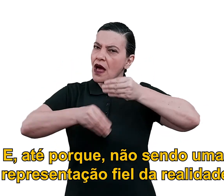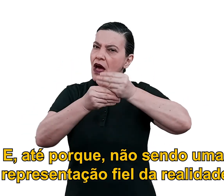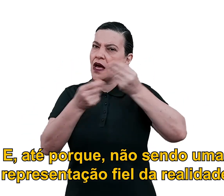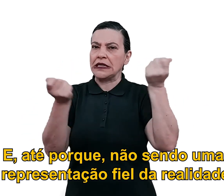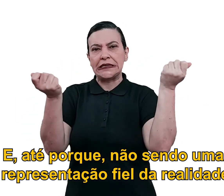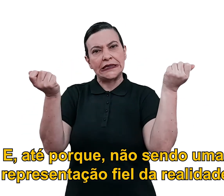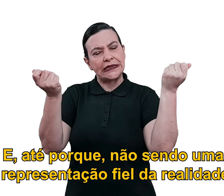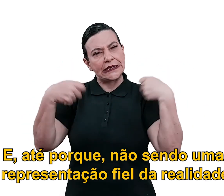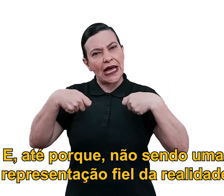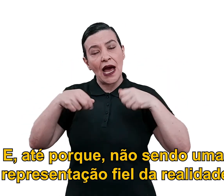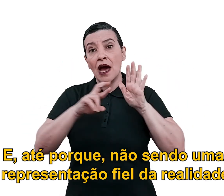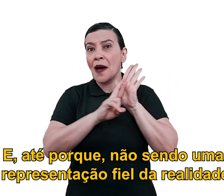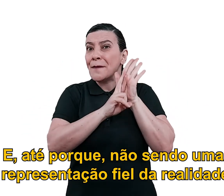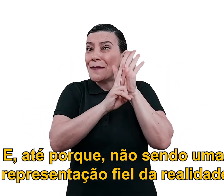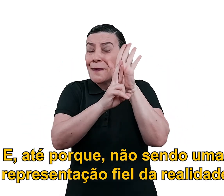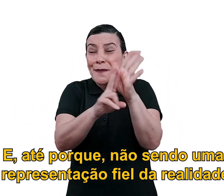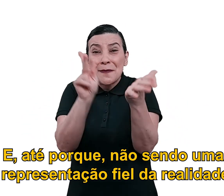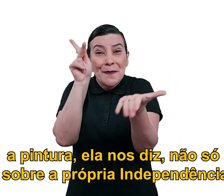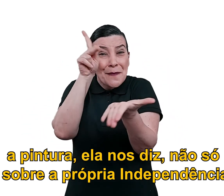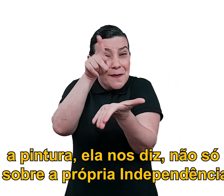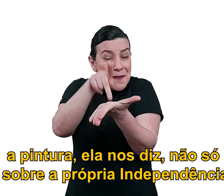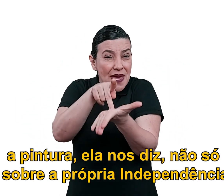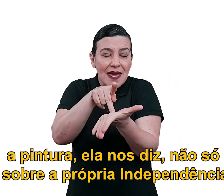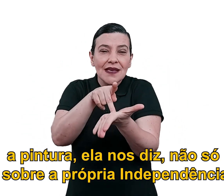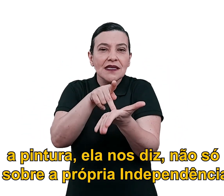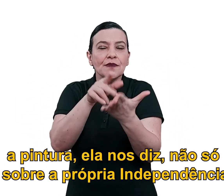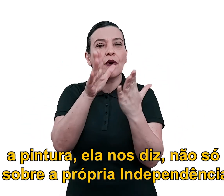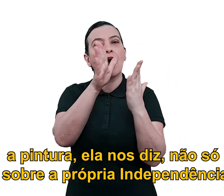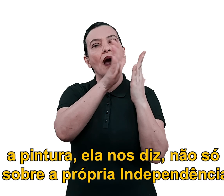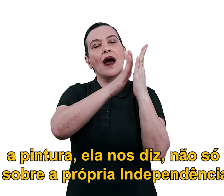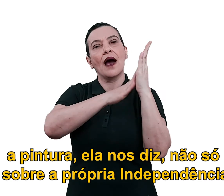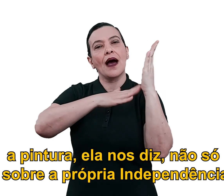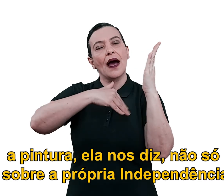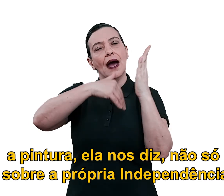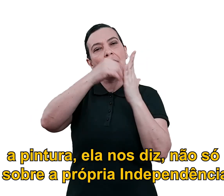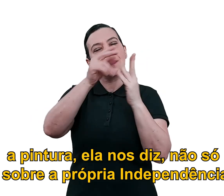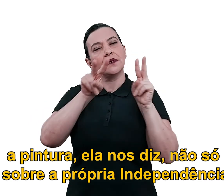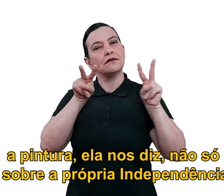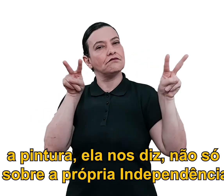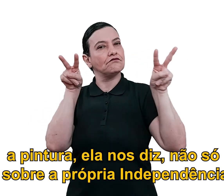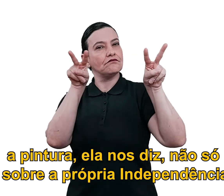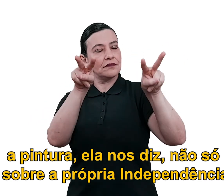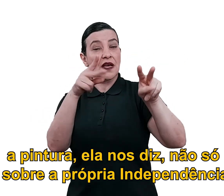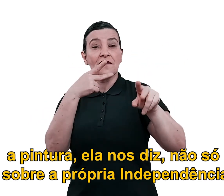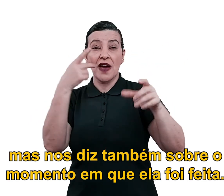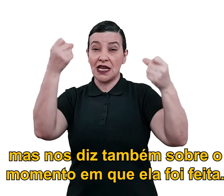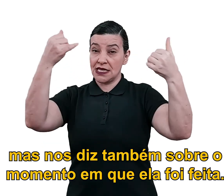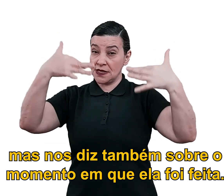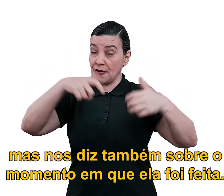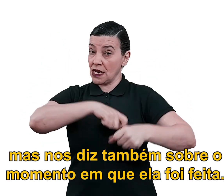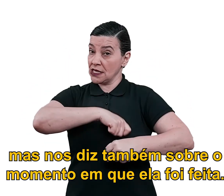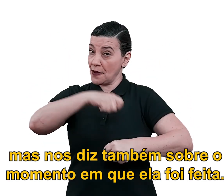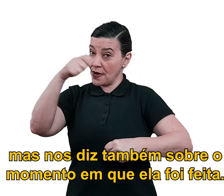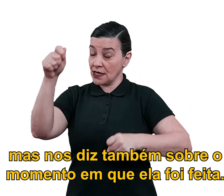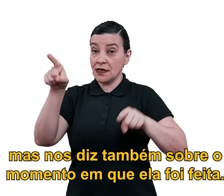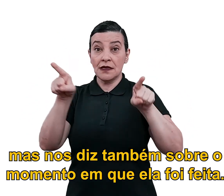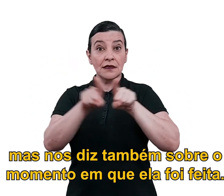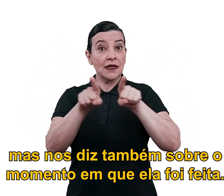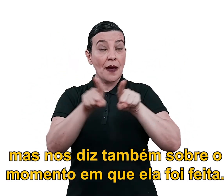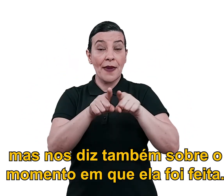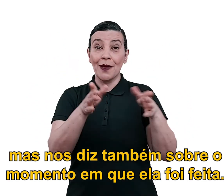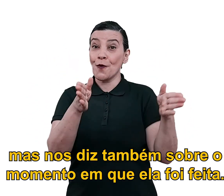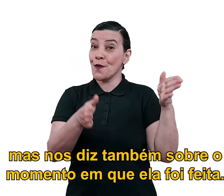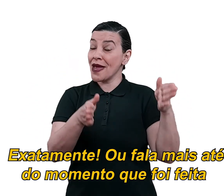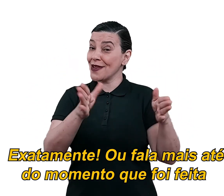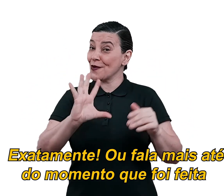porque, não sendo uma representação fiel da realidade, a pintura ela nos diz não só sobre a própria independência, mas nos diz também sobre o momento em que